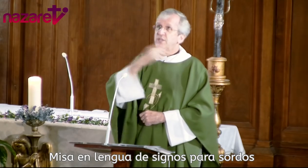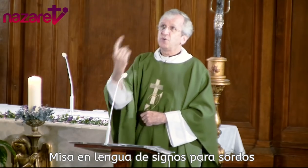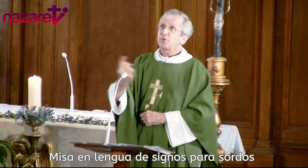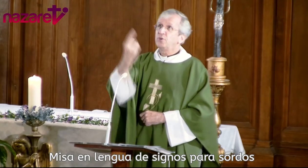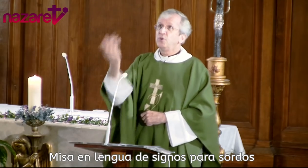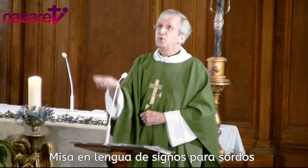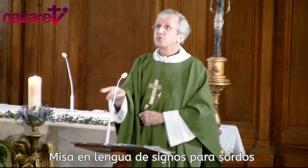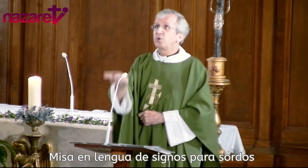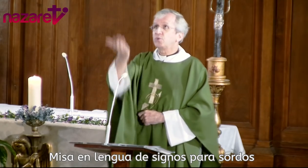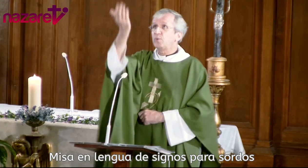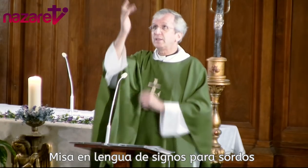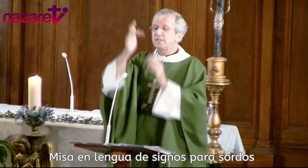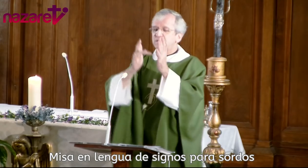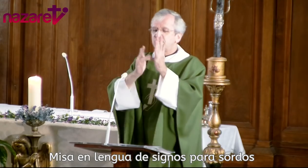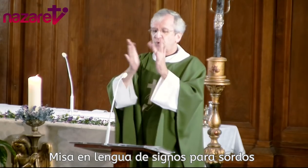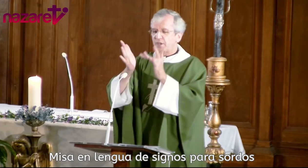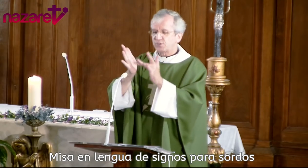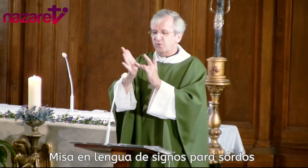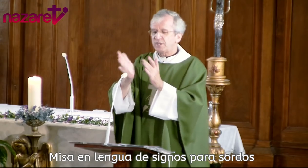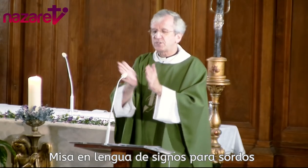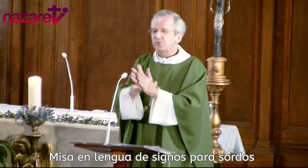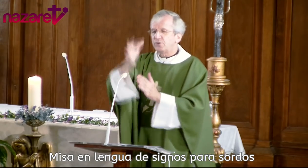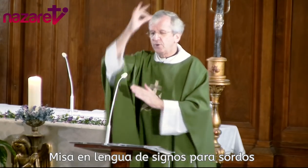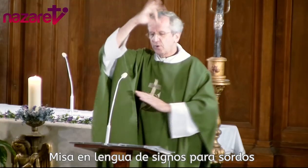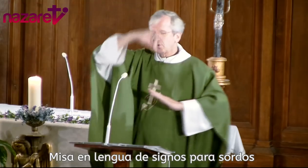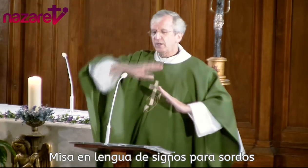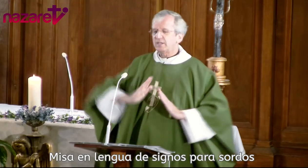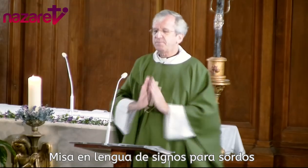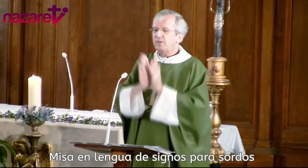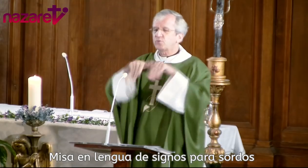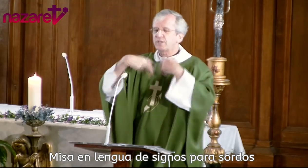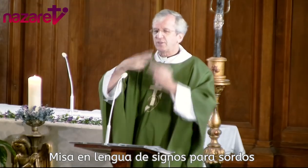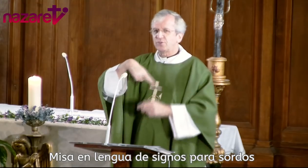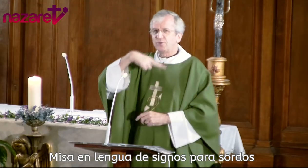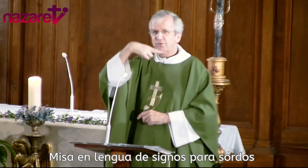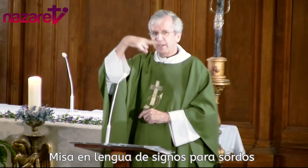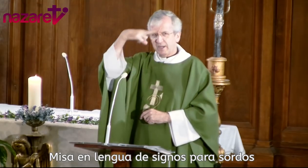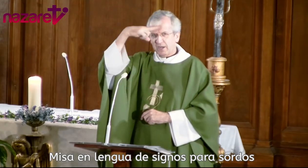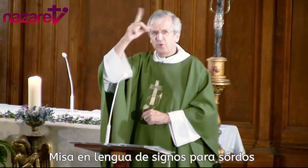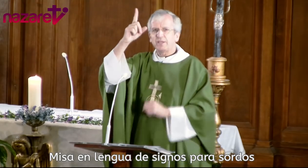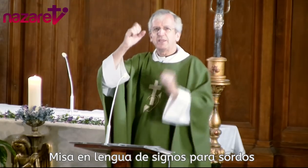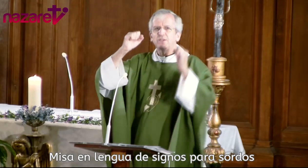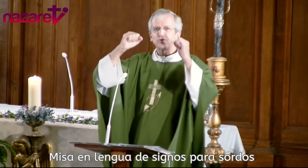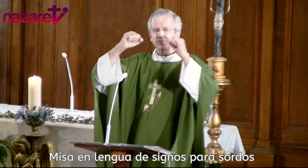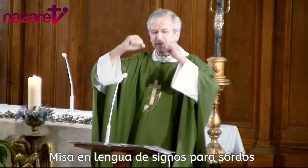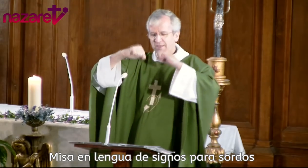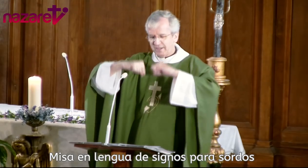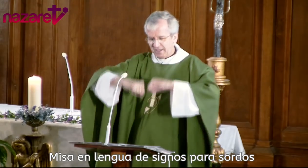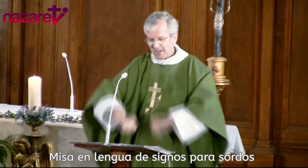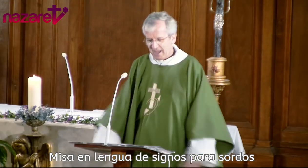Señor, solo tú, Altísimo Jesucristo, con el Espíritu Santo, en la gloria de Dios Padre.